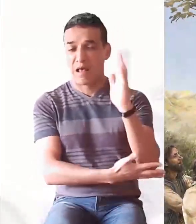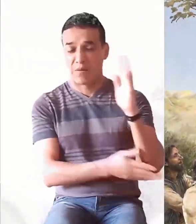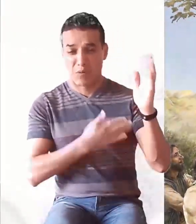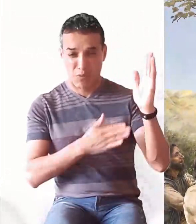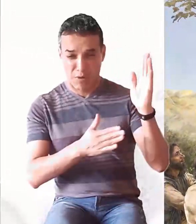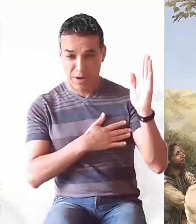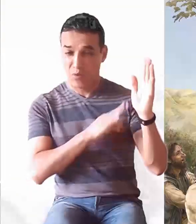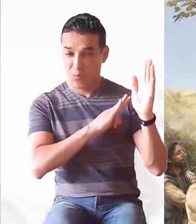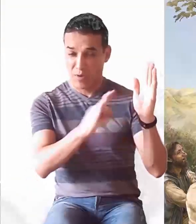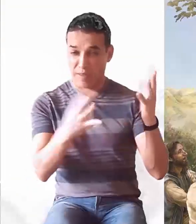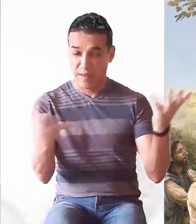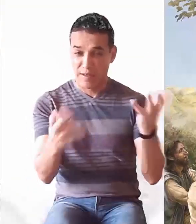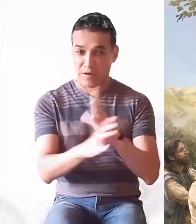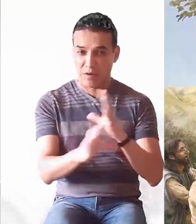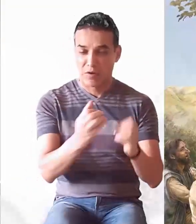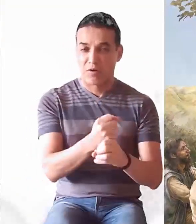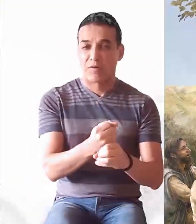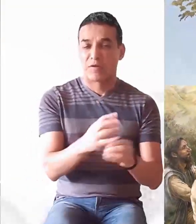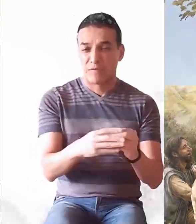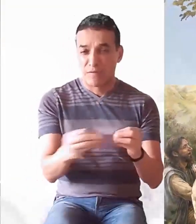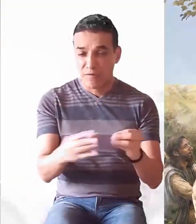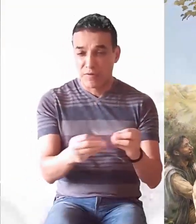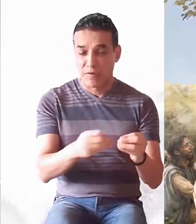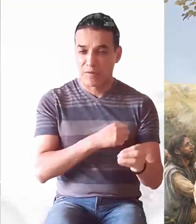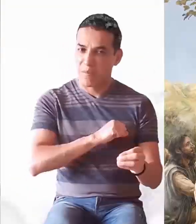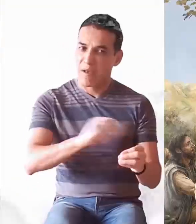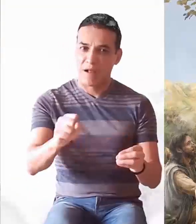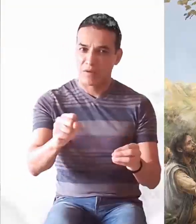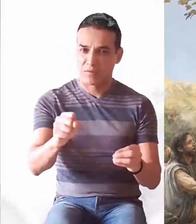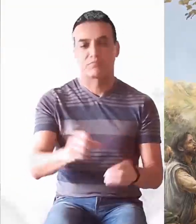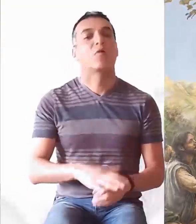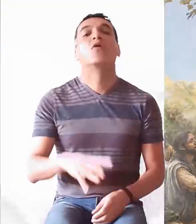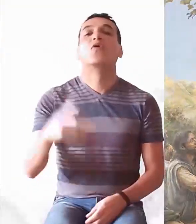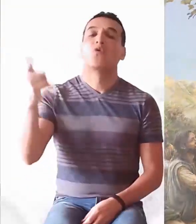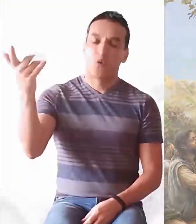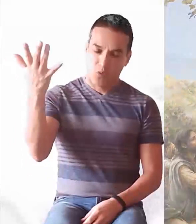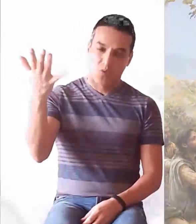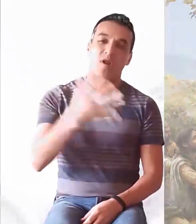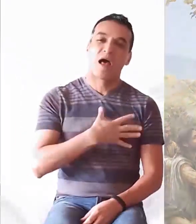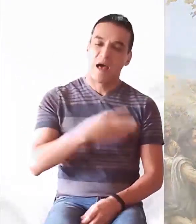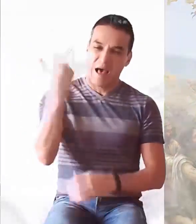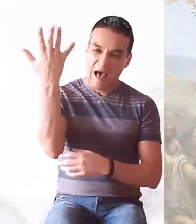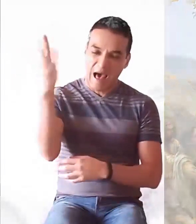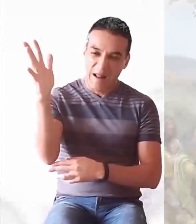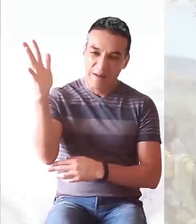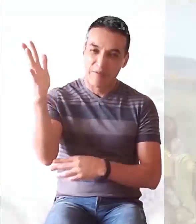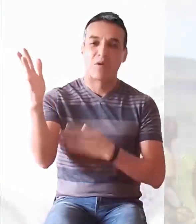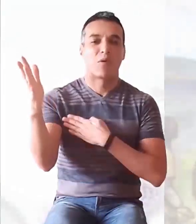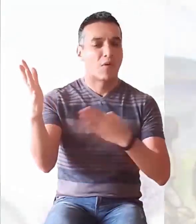puede producir frutos malos, y un árbol malo no puede producir frutos